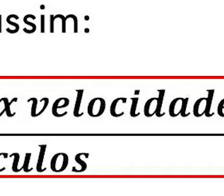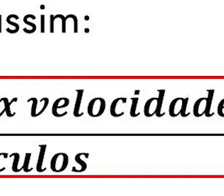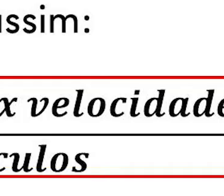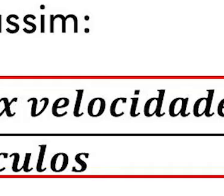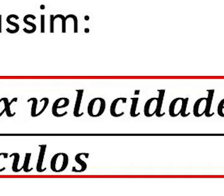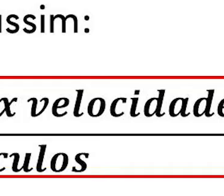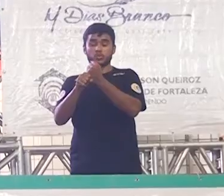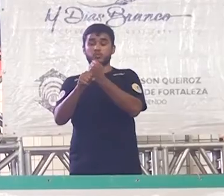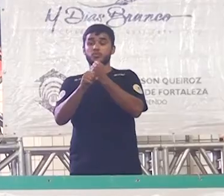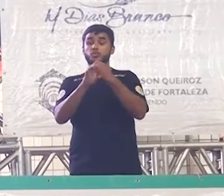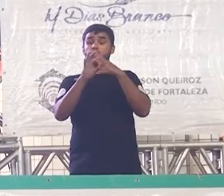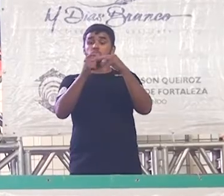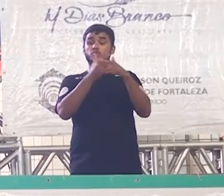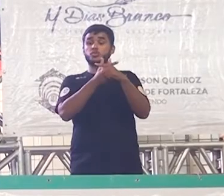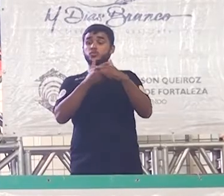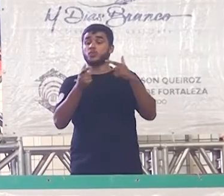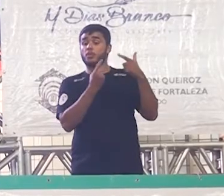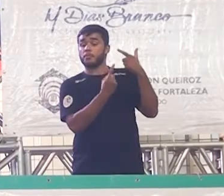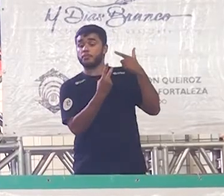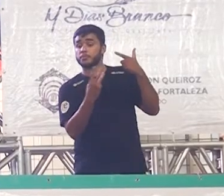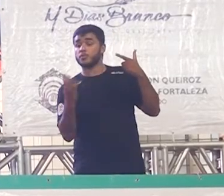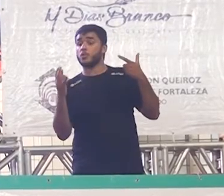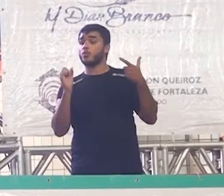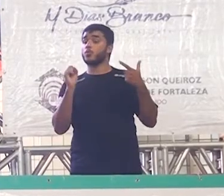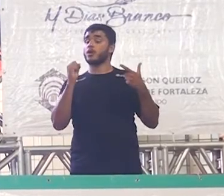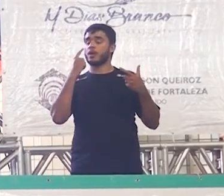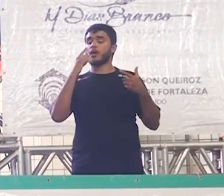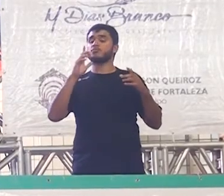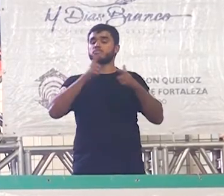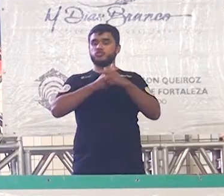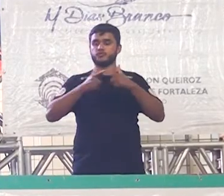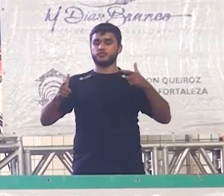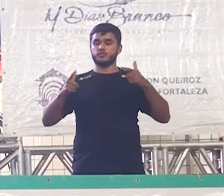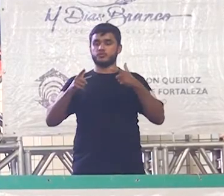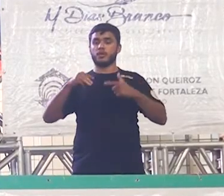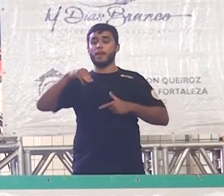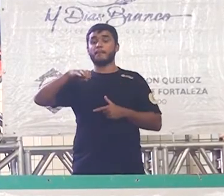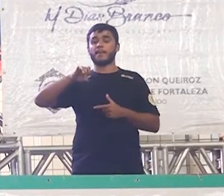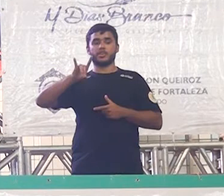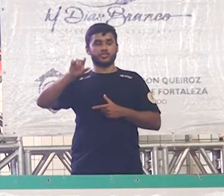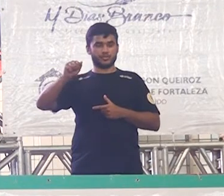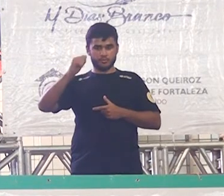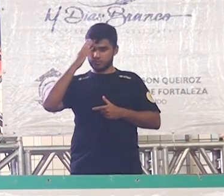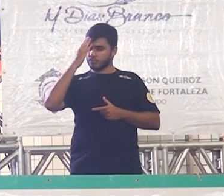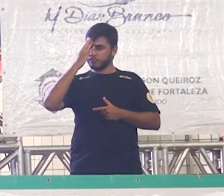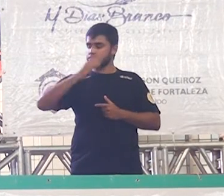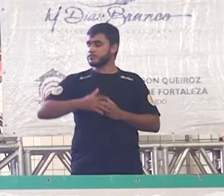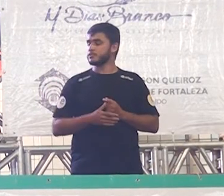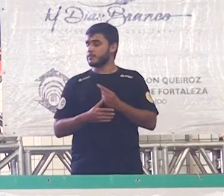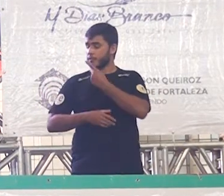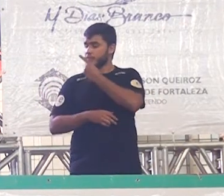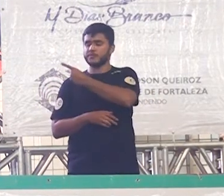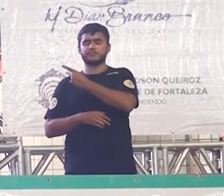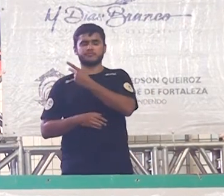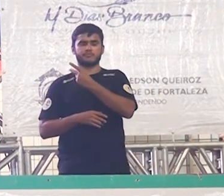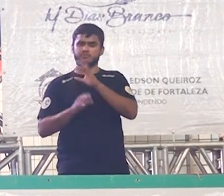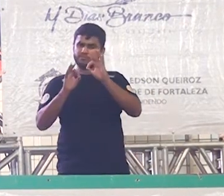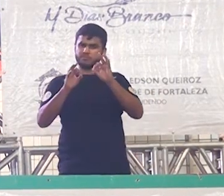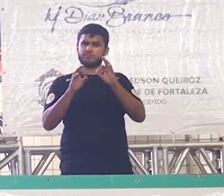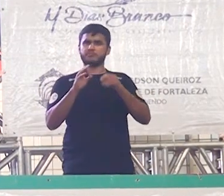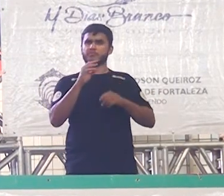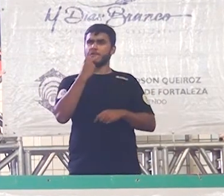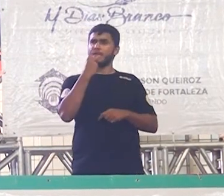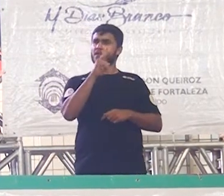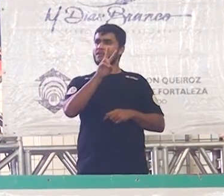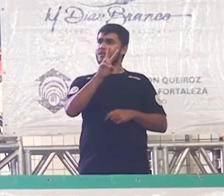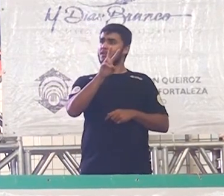um, dividido pela ideia do número de veículos. Professor, mas nos meus apontamentos aqui tem que a velocidade média é V0 mais